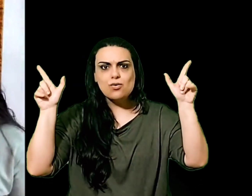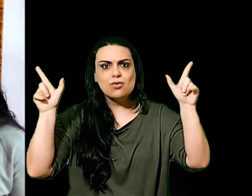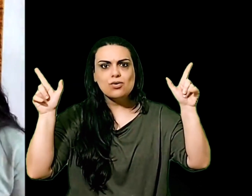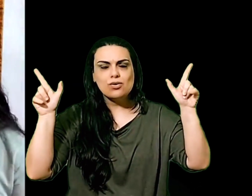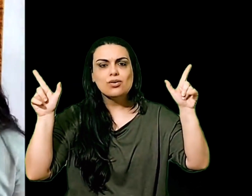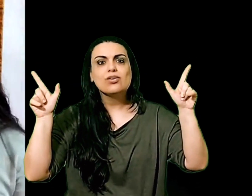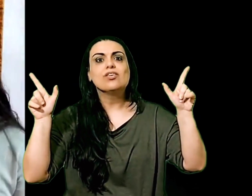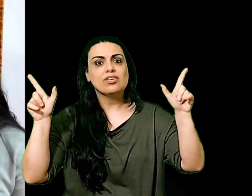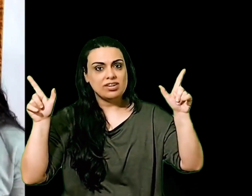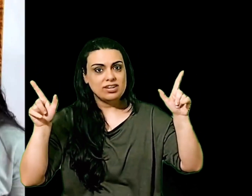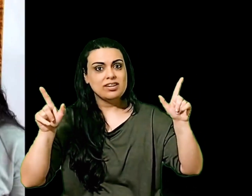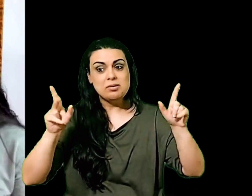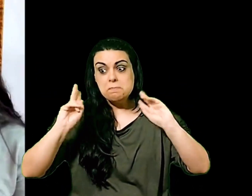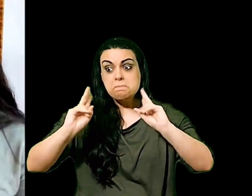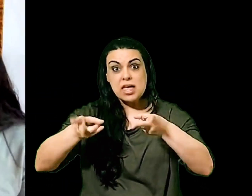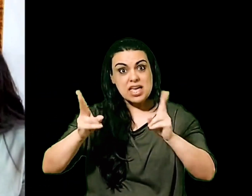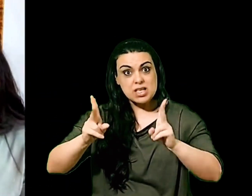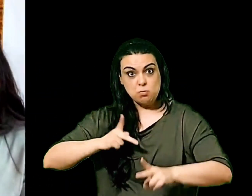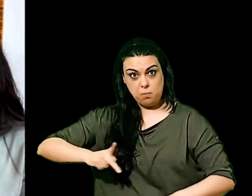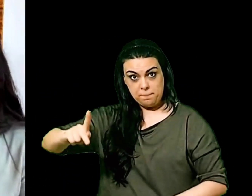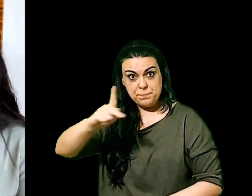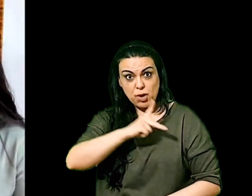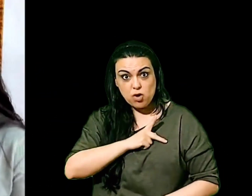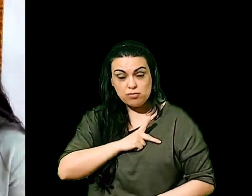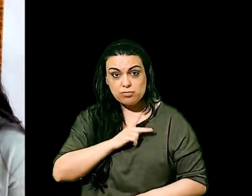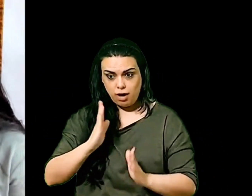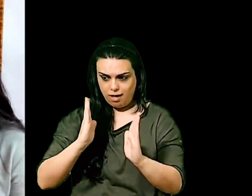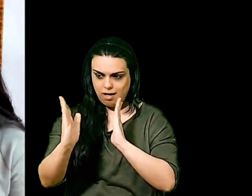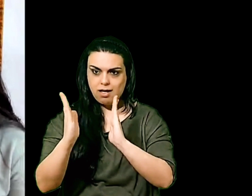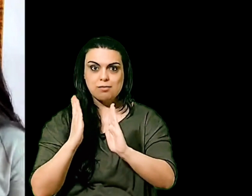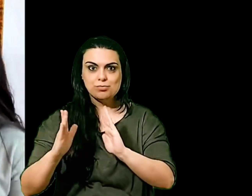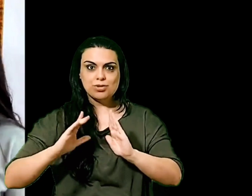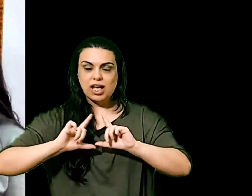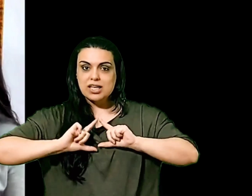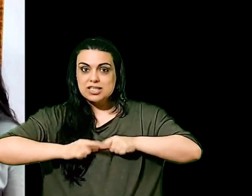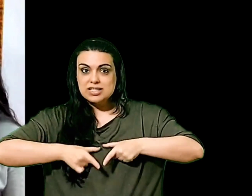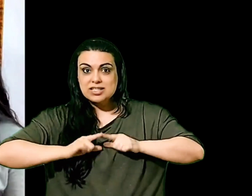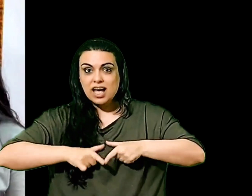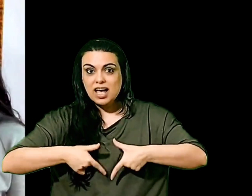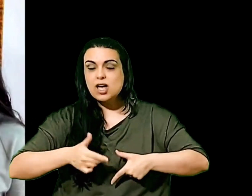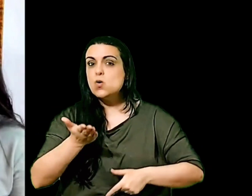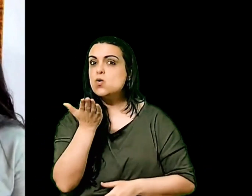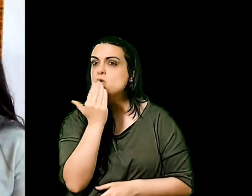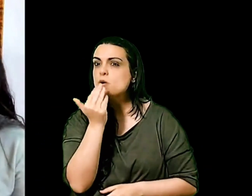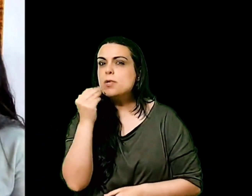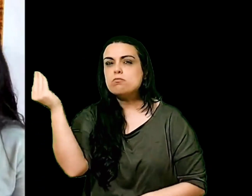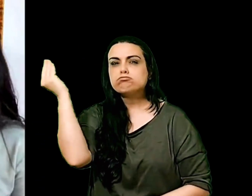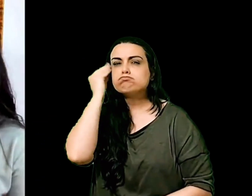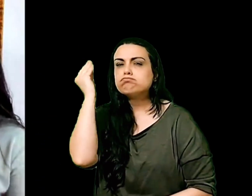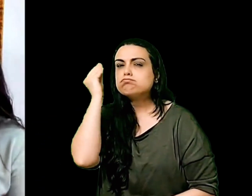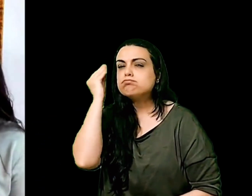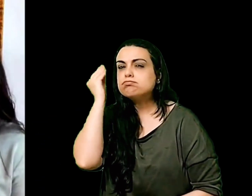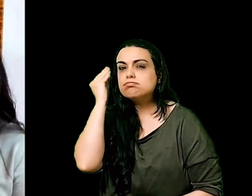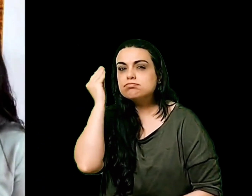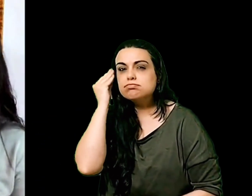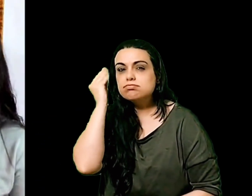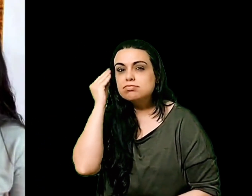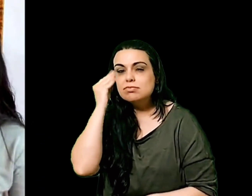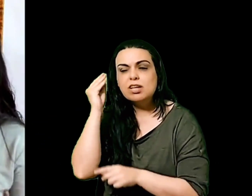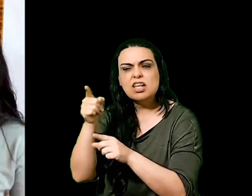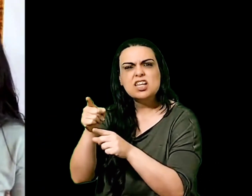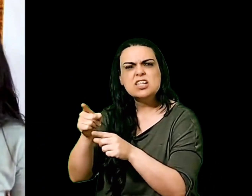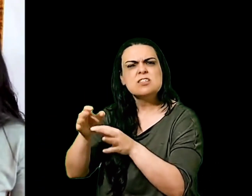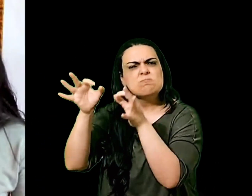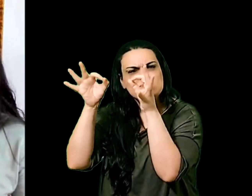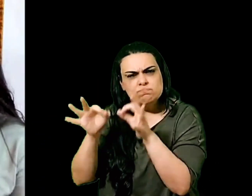Quem pode dizer, depois de Israel, aquela Israel, daquele deserto e daqueles dias, quem pode dizer que comeu aquele